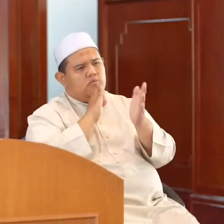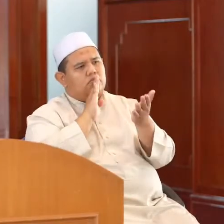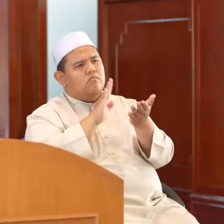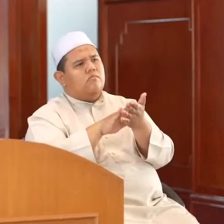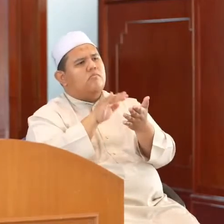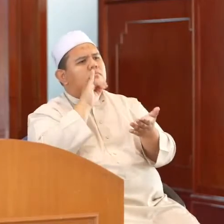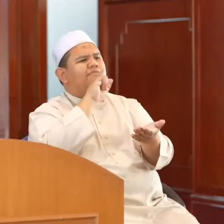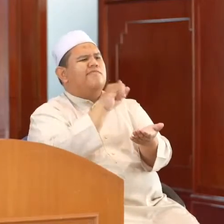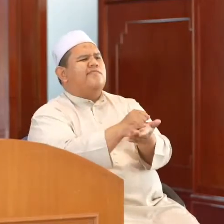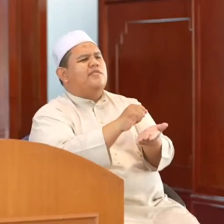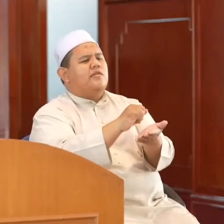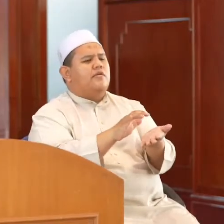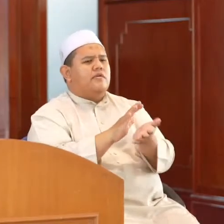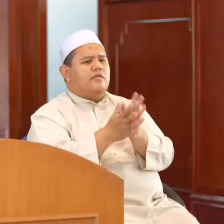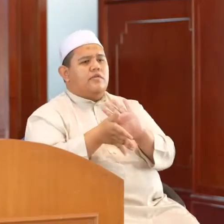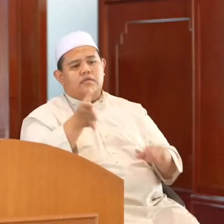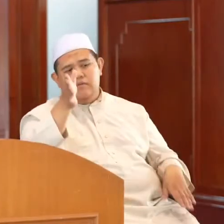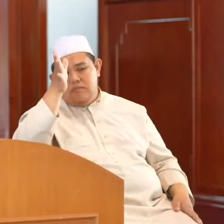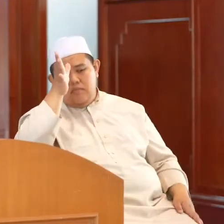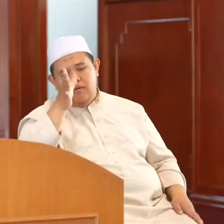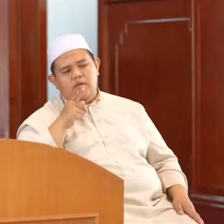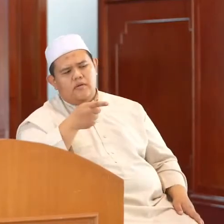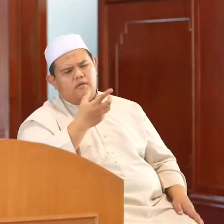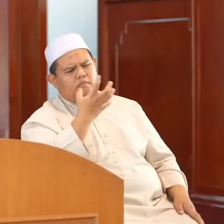Akhirnya abah mak dia marah kat dia.